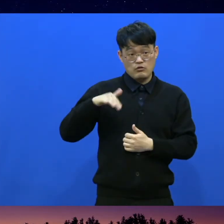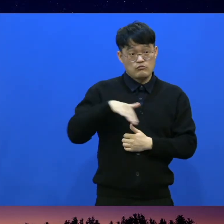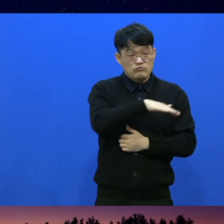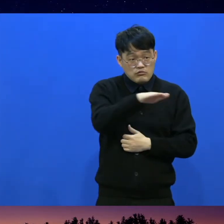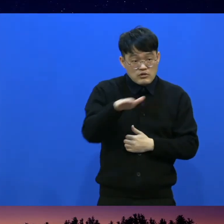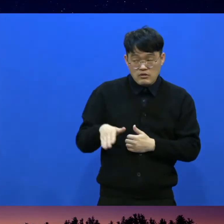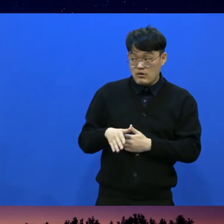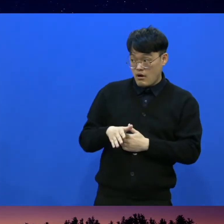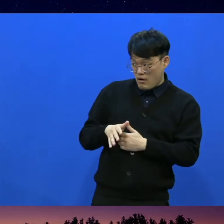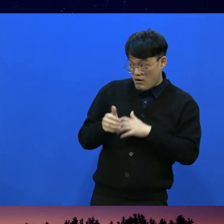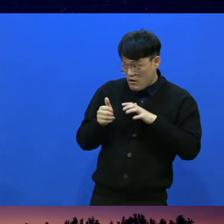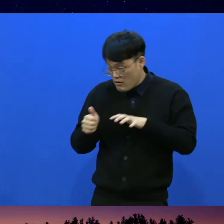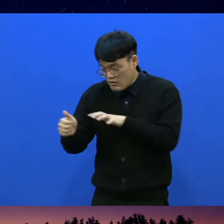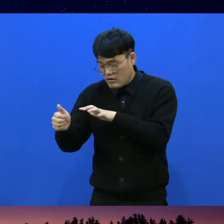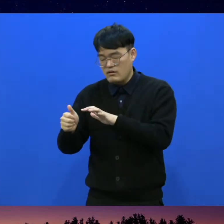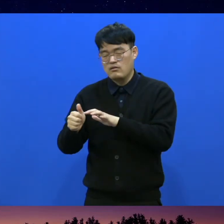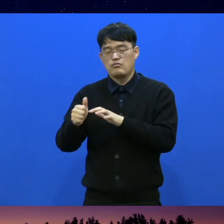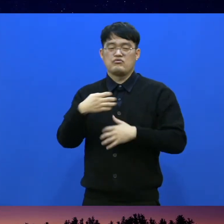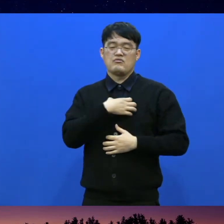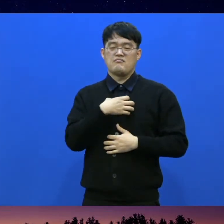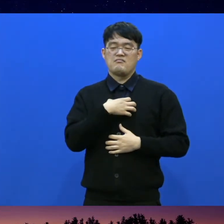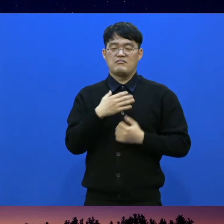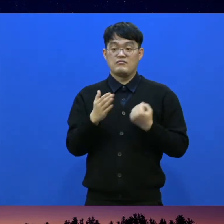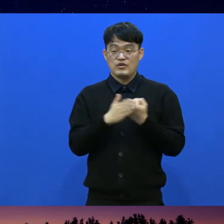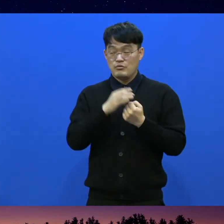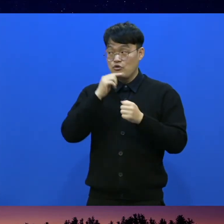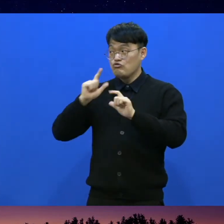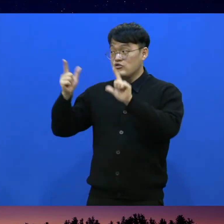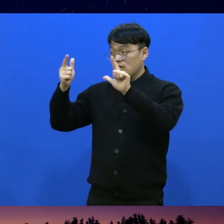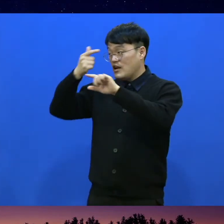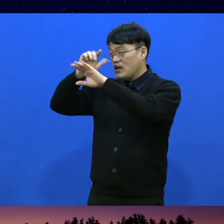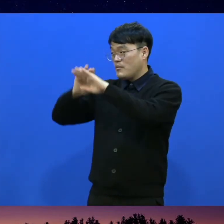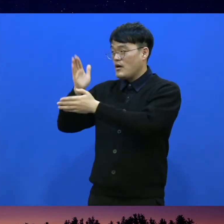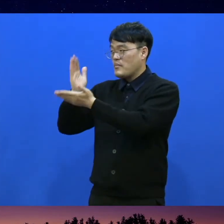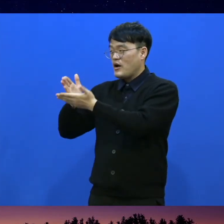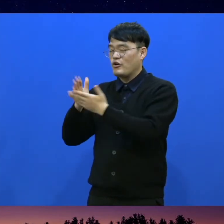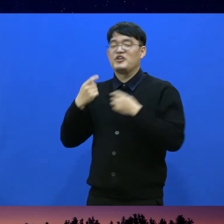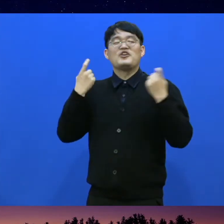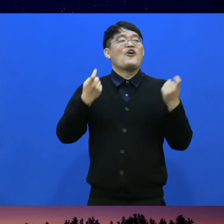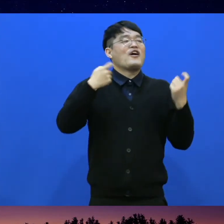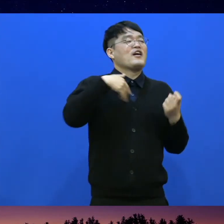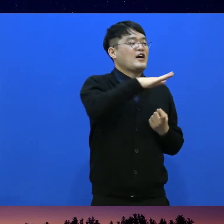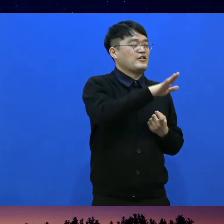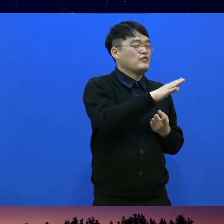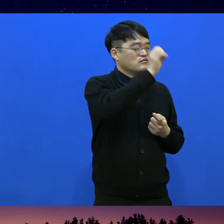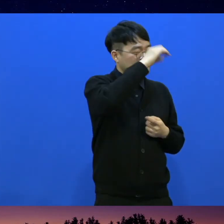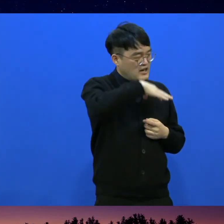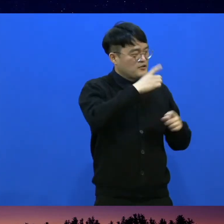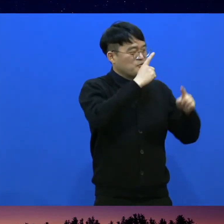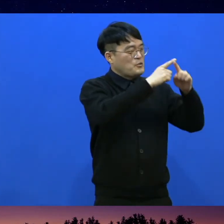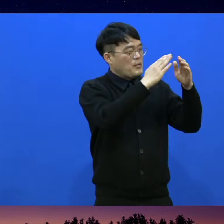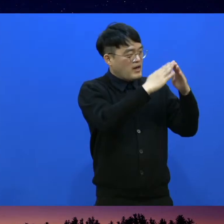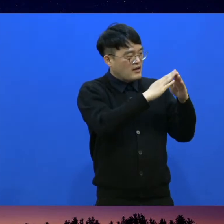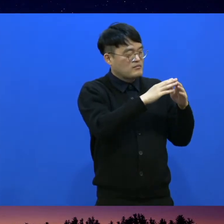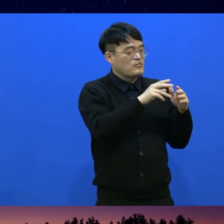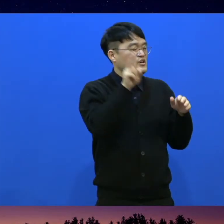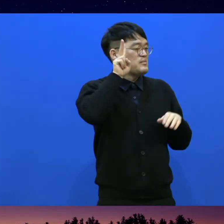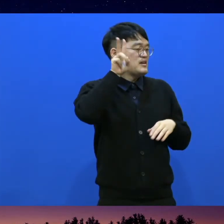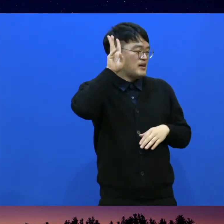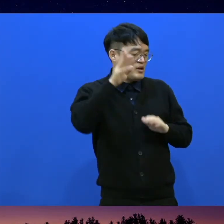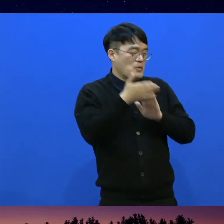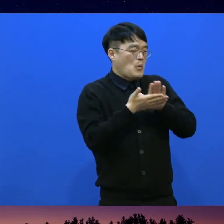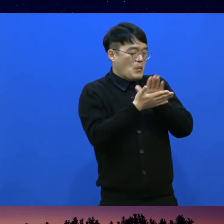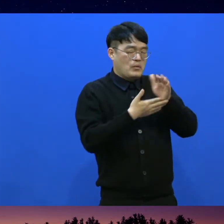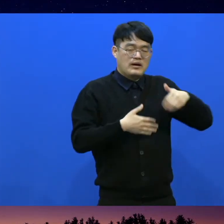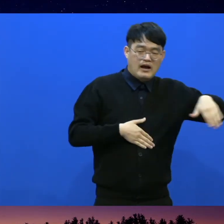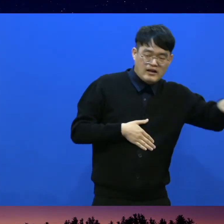꽤 많습니다. 그래서 주일 부교에 안 지키고 어디 또 휴가 가서 또 놀러 가서 2박 3일 또